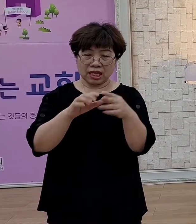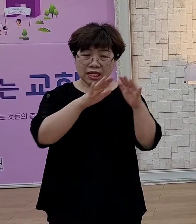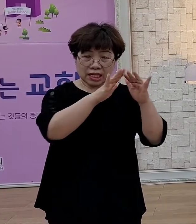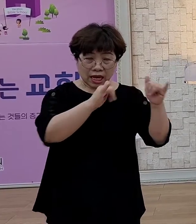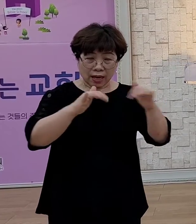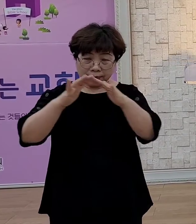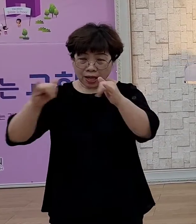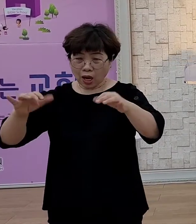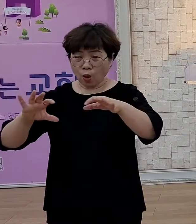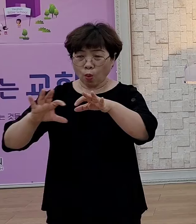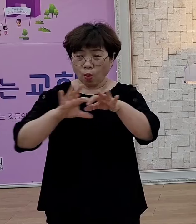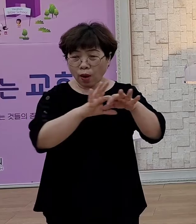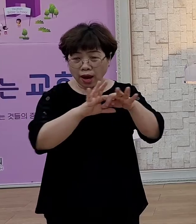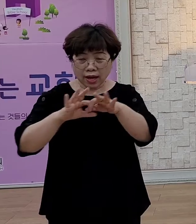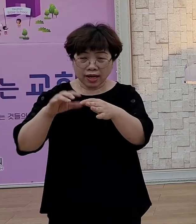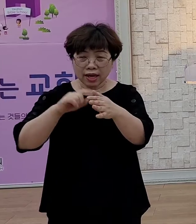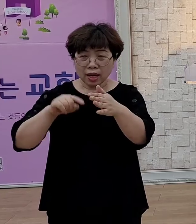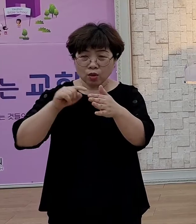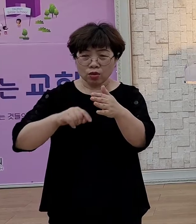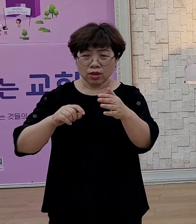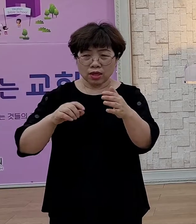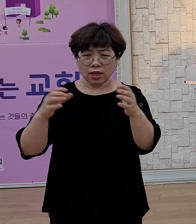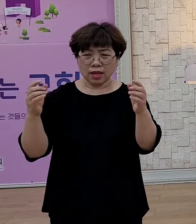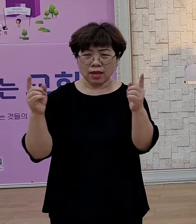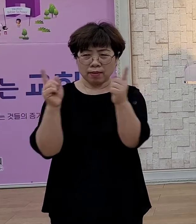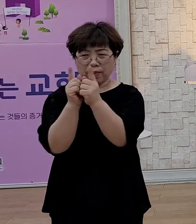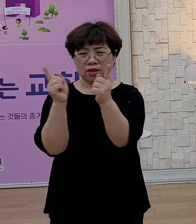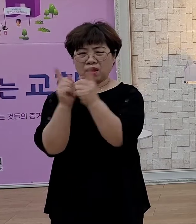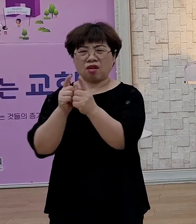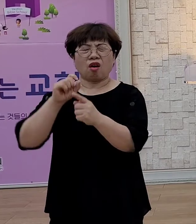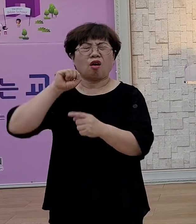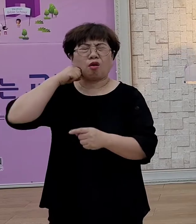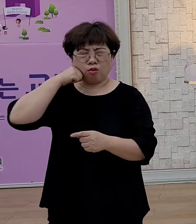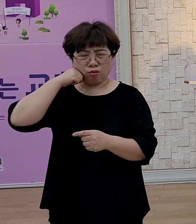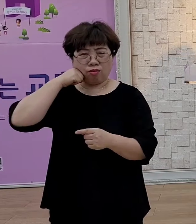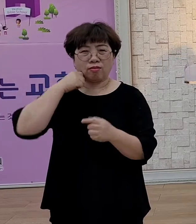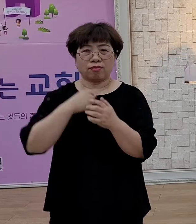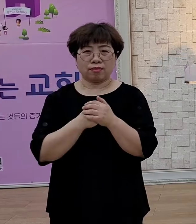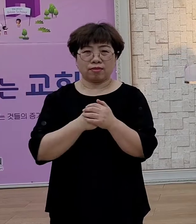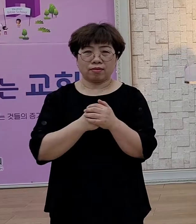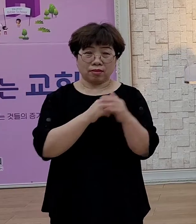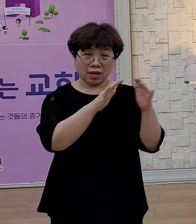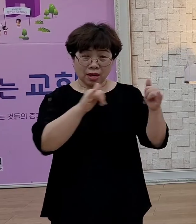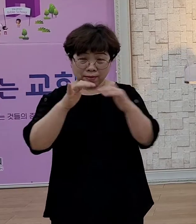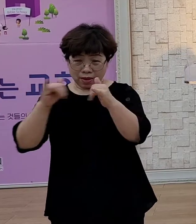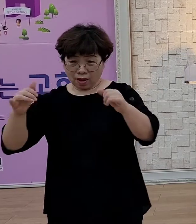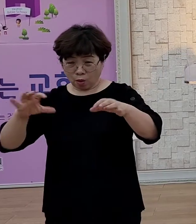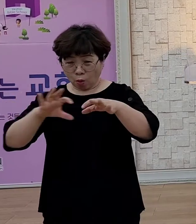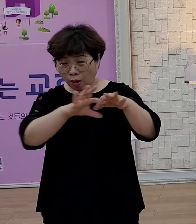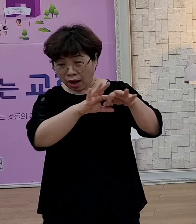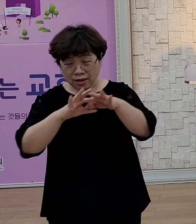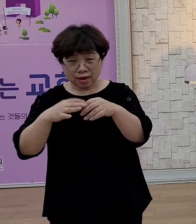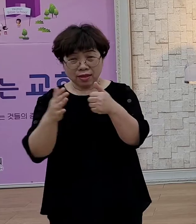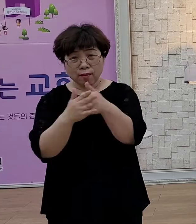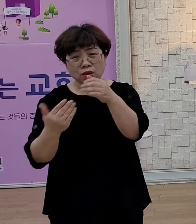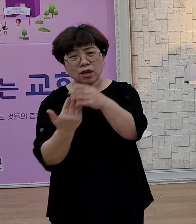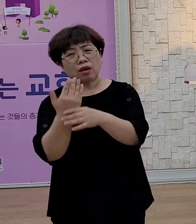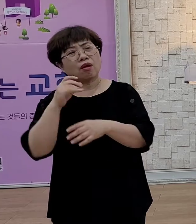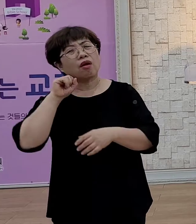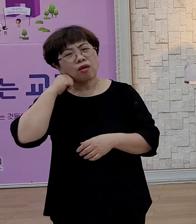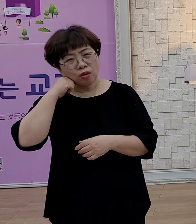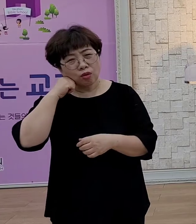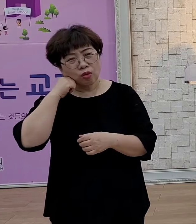인간관계에서 생기는 모든 어려움들도 참아야 한다. 이게 두 번째. 우리 보통 생각할 때